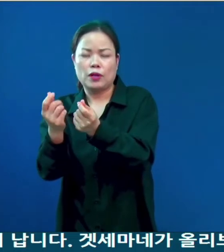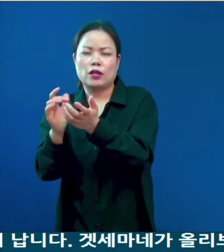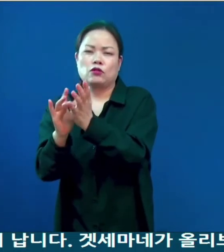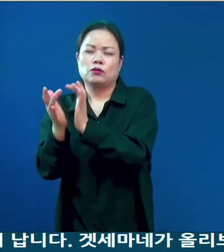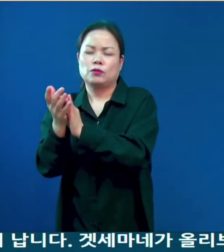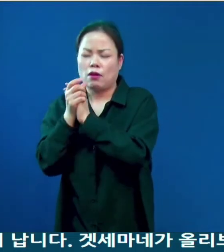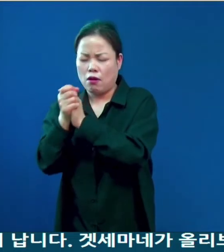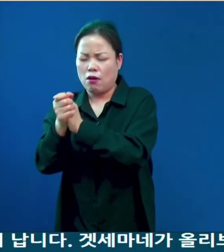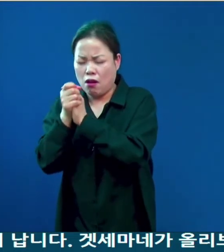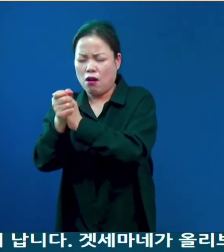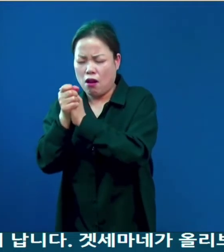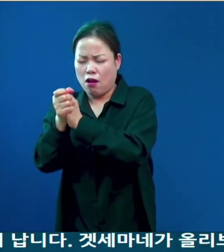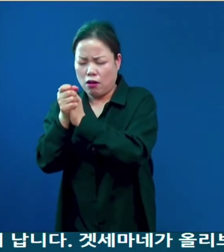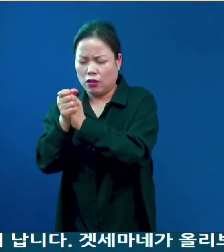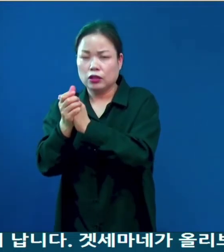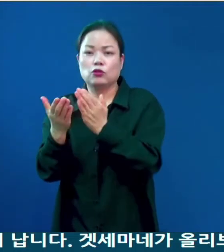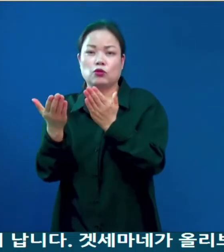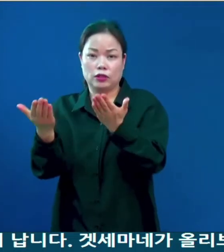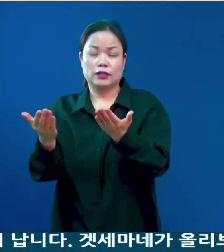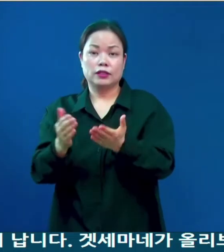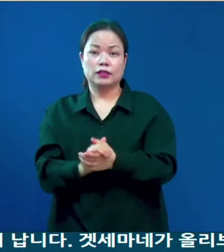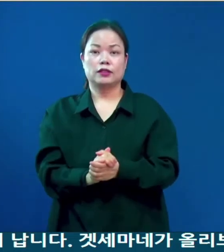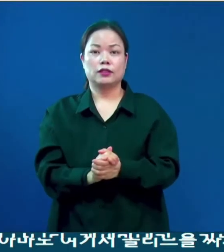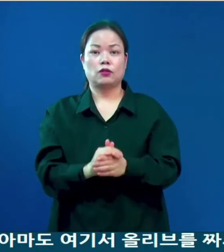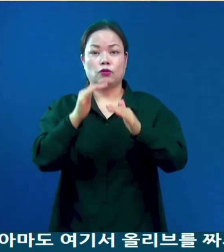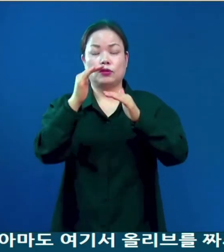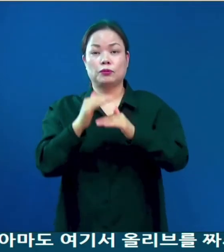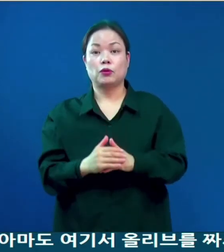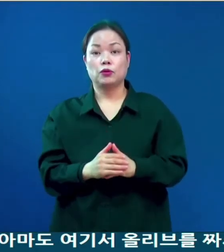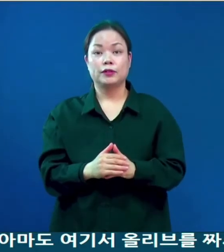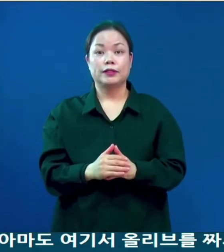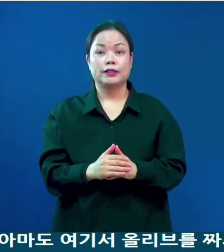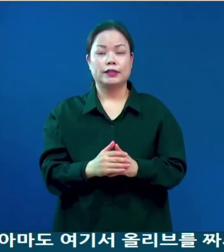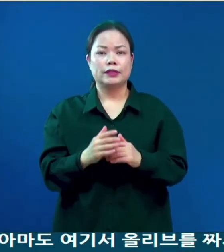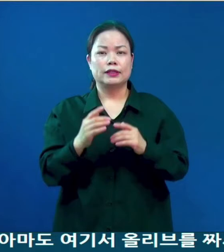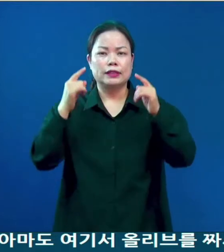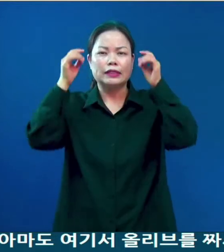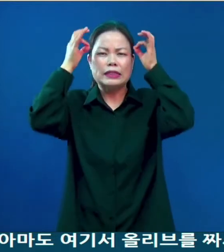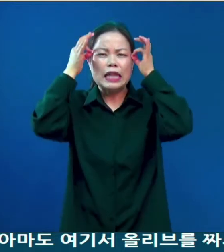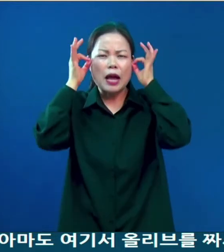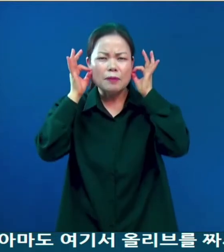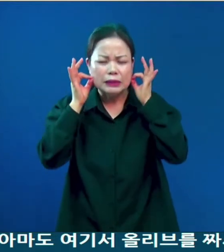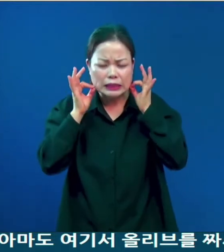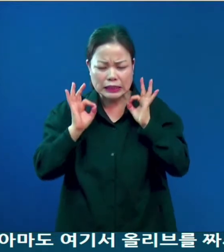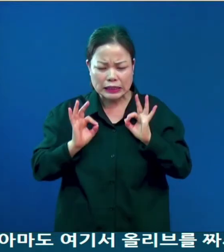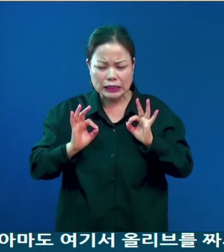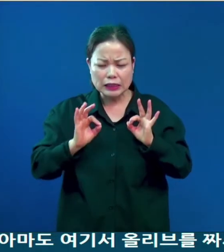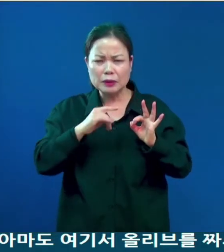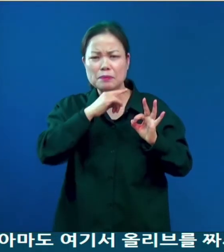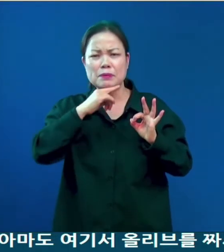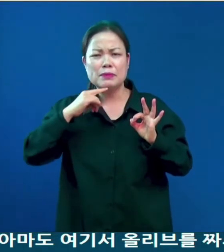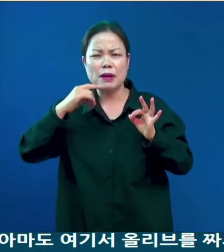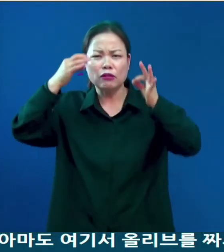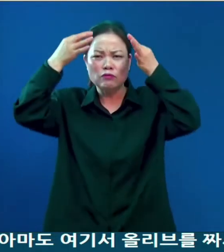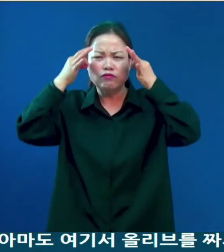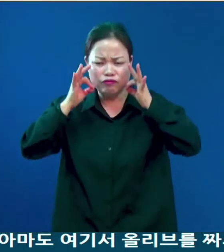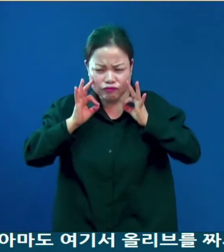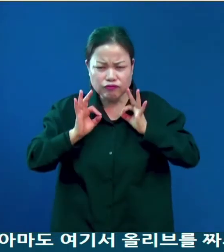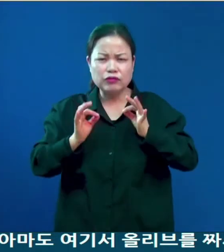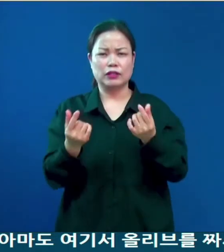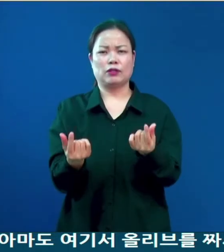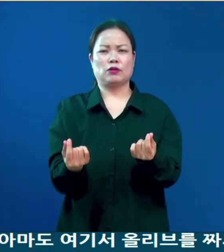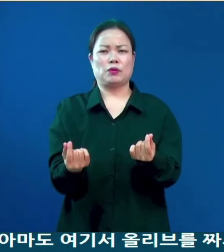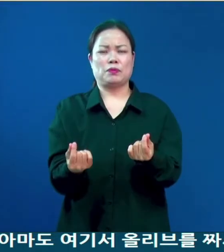계시는 것이죠. 그래서 44절에도 오늘 본문 보니까 땀이 땅에 떨어지는 핏방울같이 되더라,